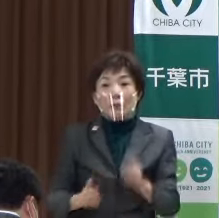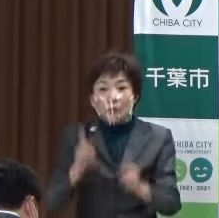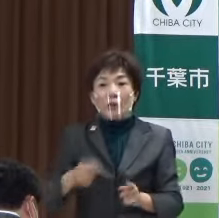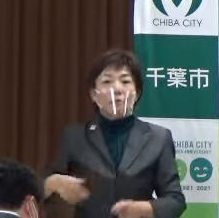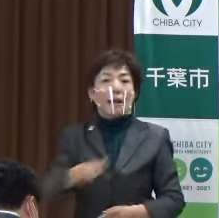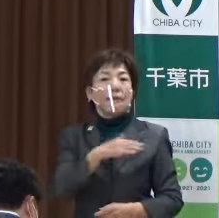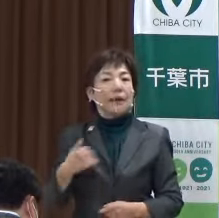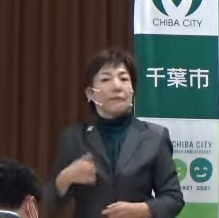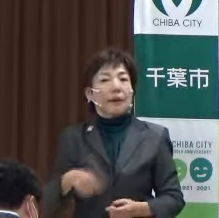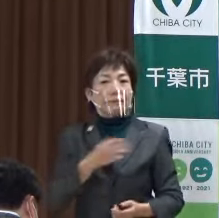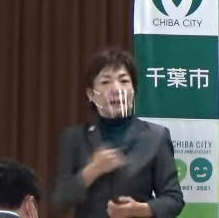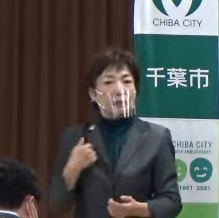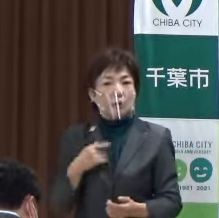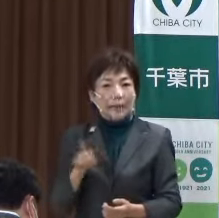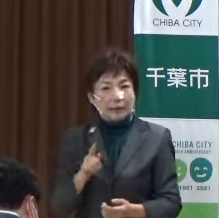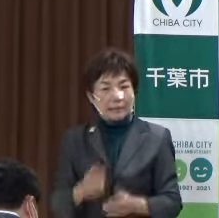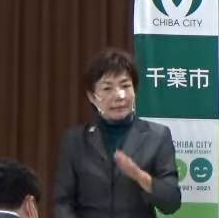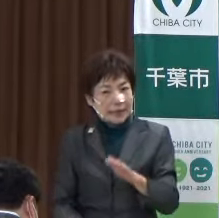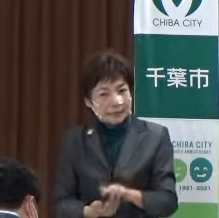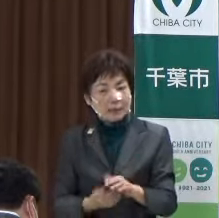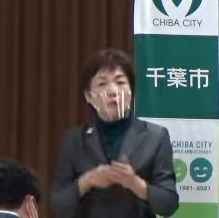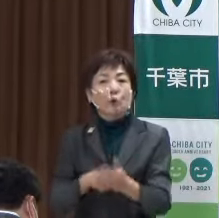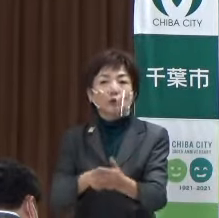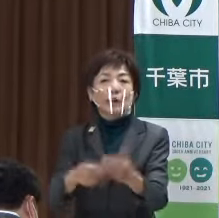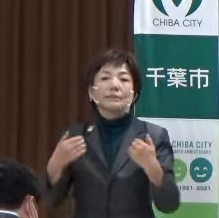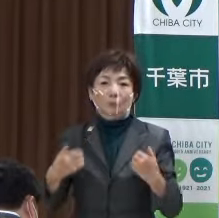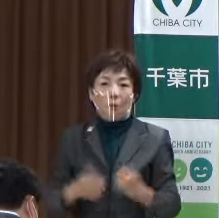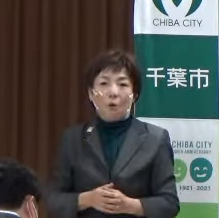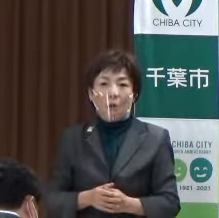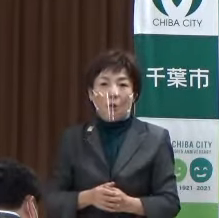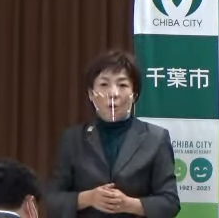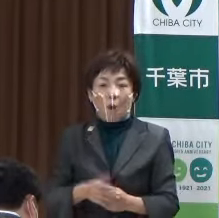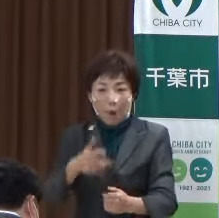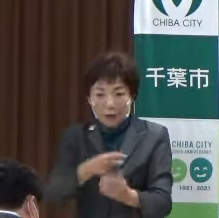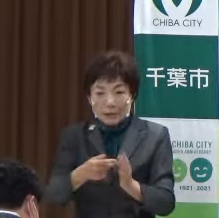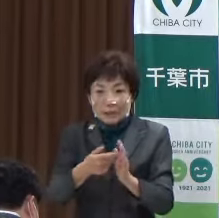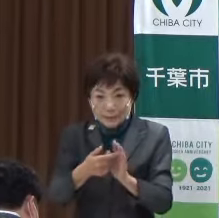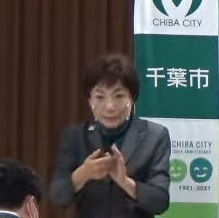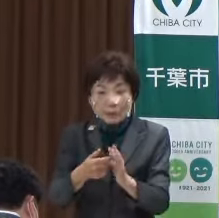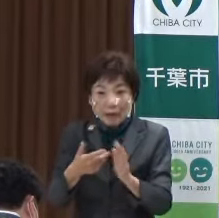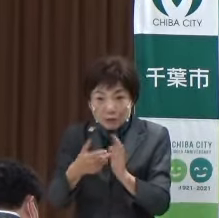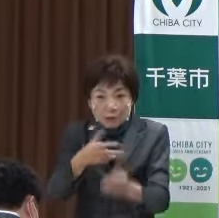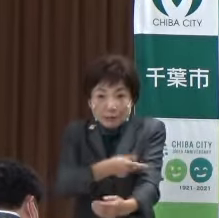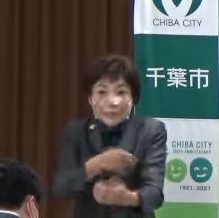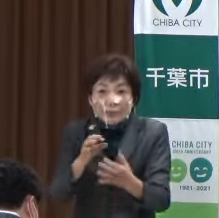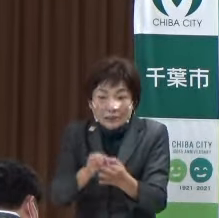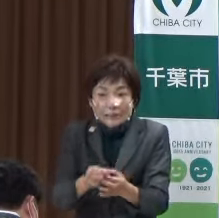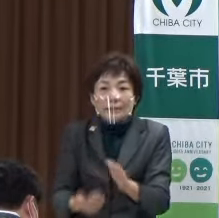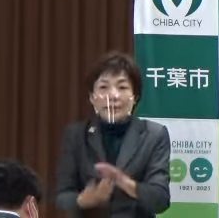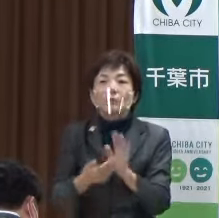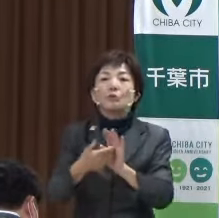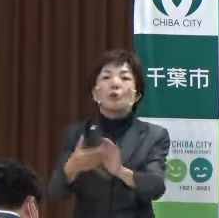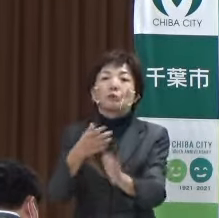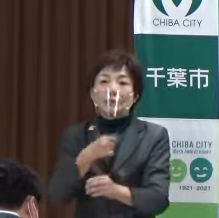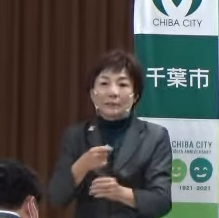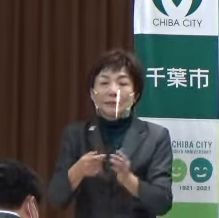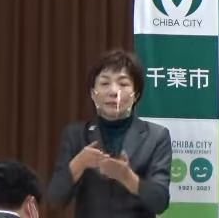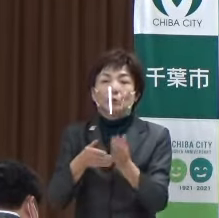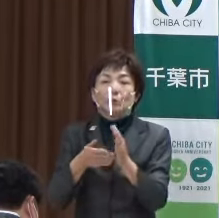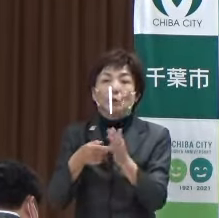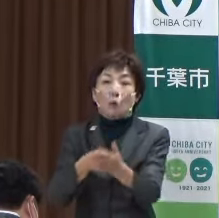く我々は我々でできる最善の努力を、このワクチン接種についてはしていきたいと思っております